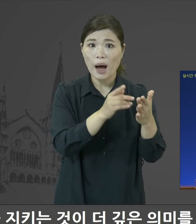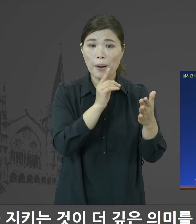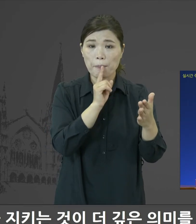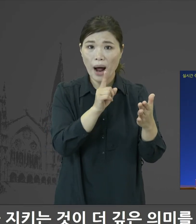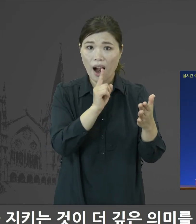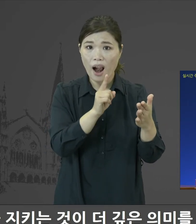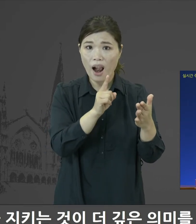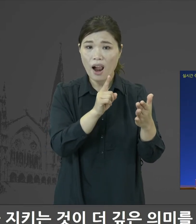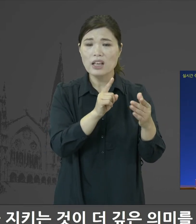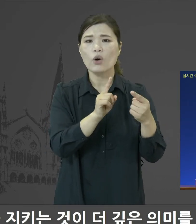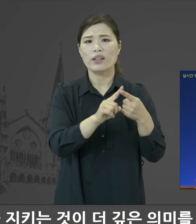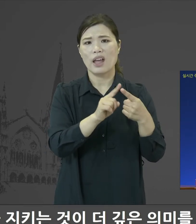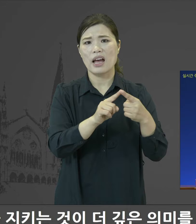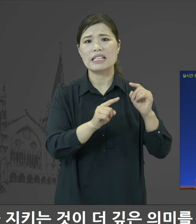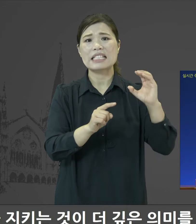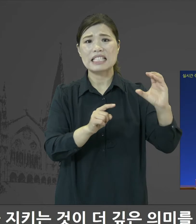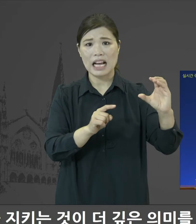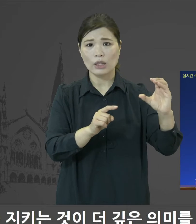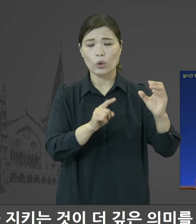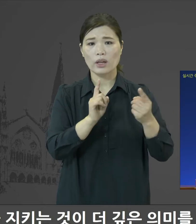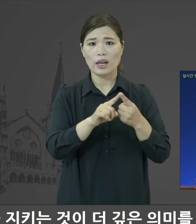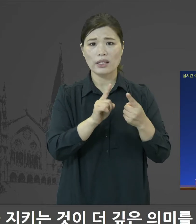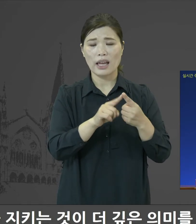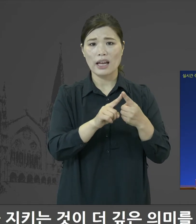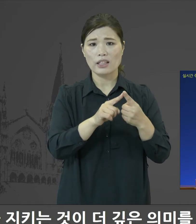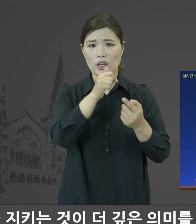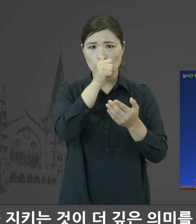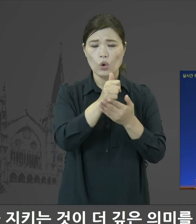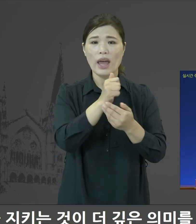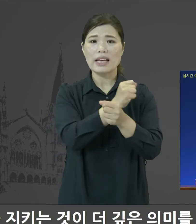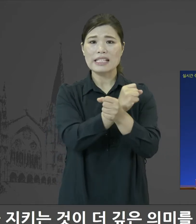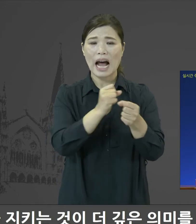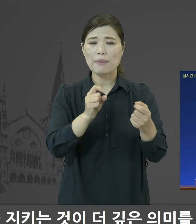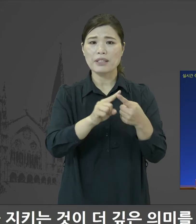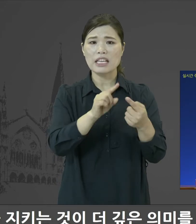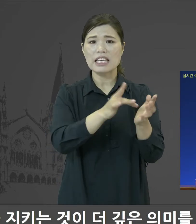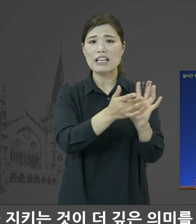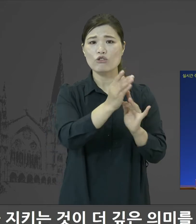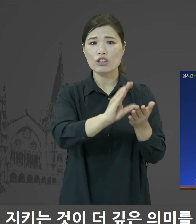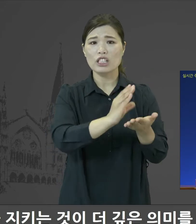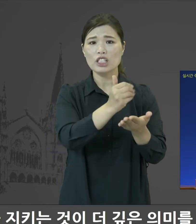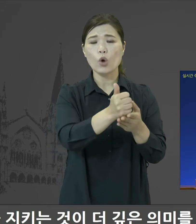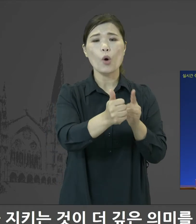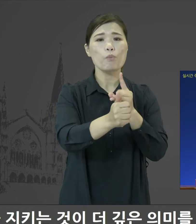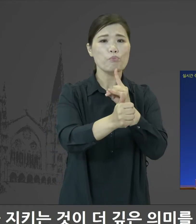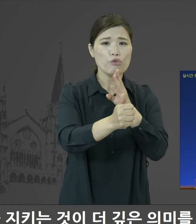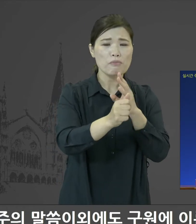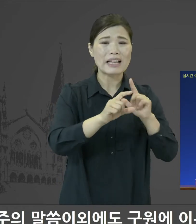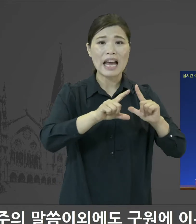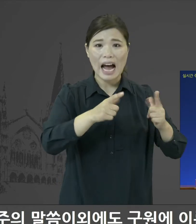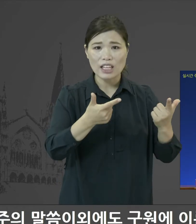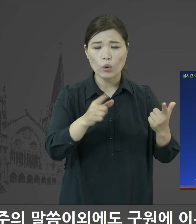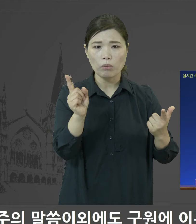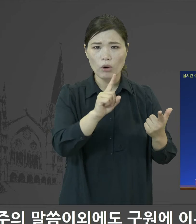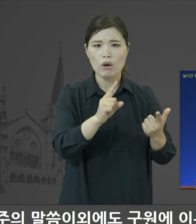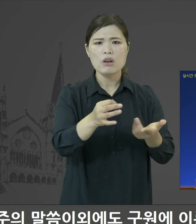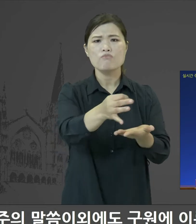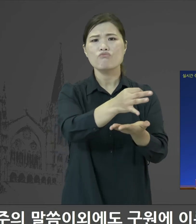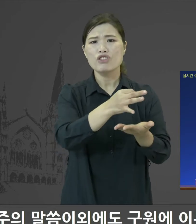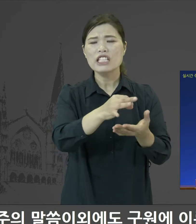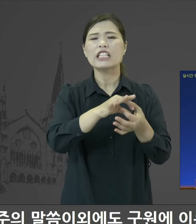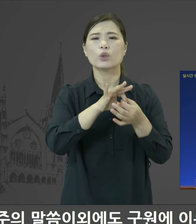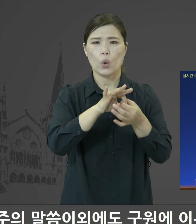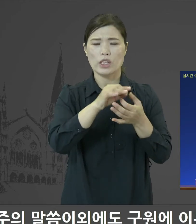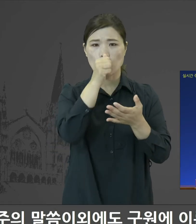빗나간 신학, 죄사함이 예수 그리스도만이 아니라 물질을 들여서도 죄사함을 받을 수